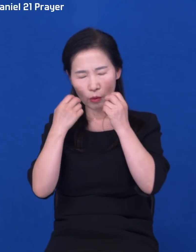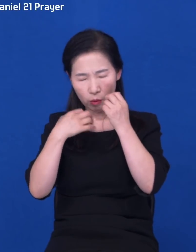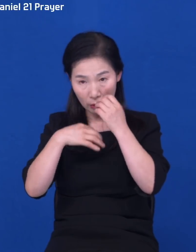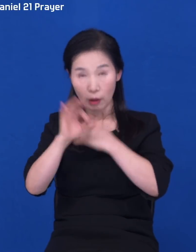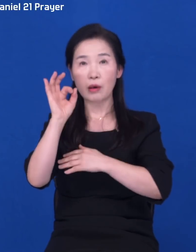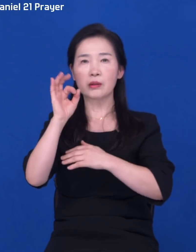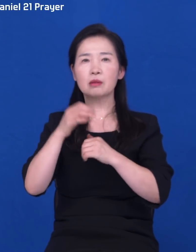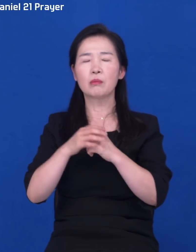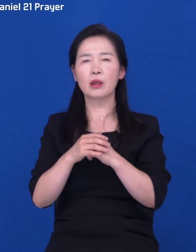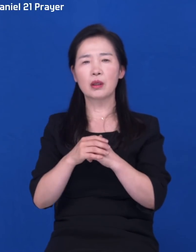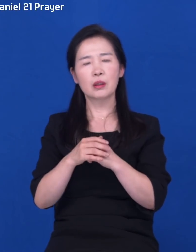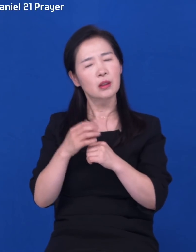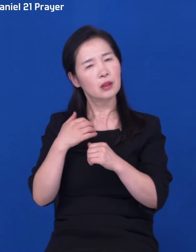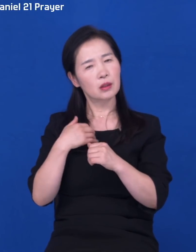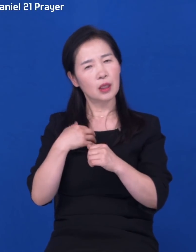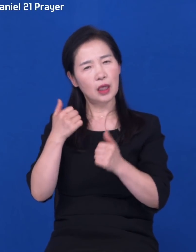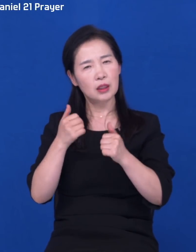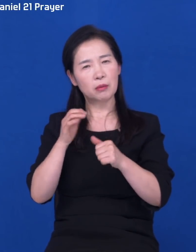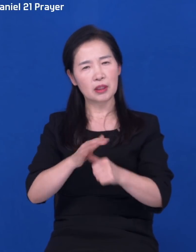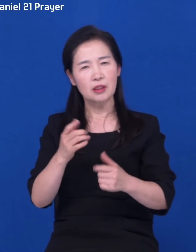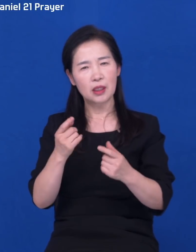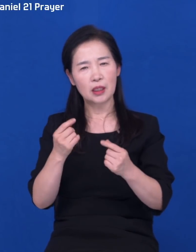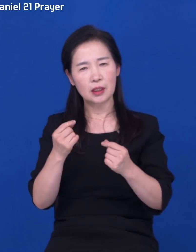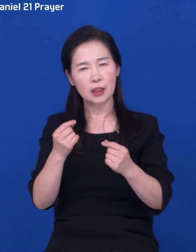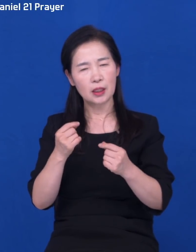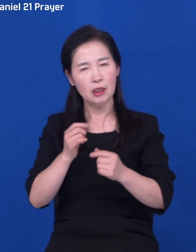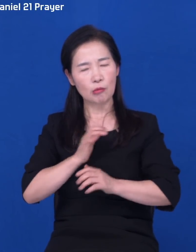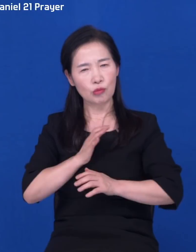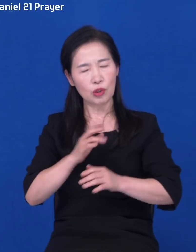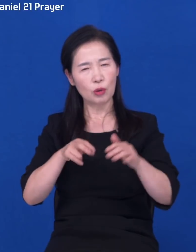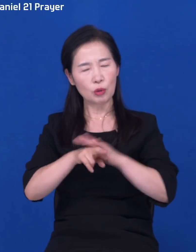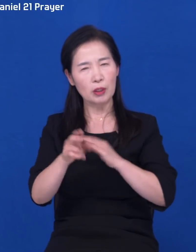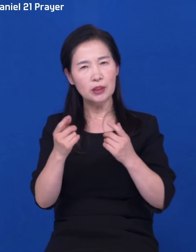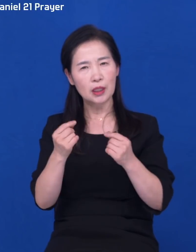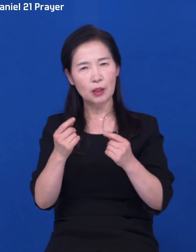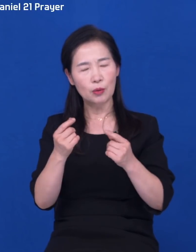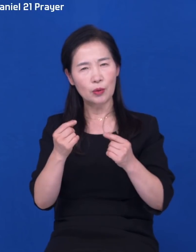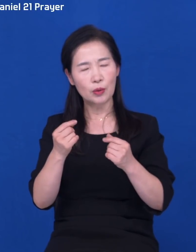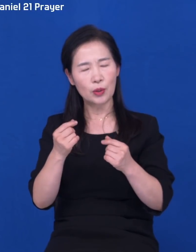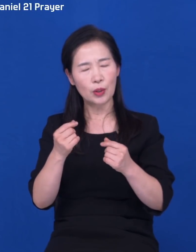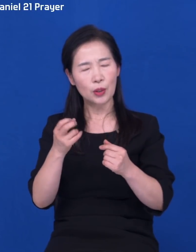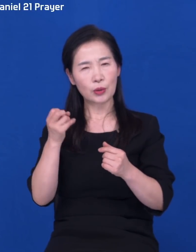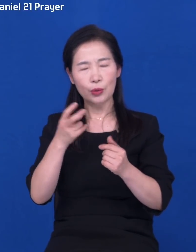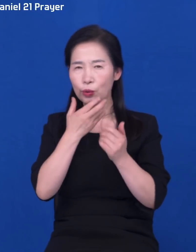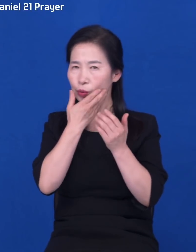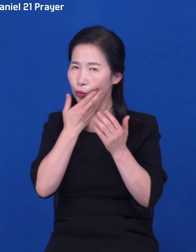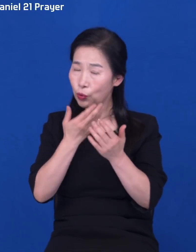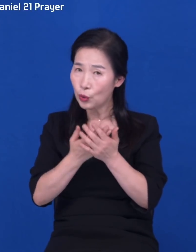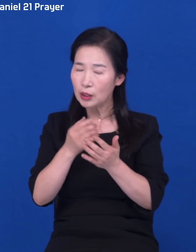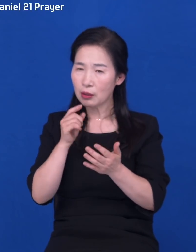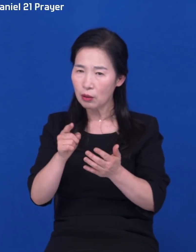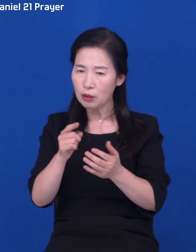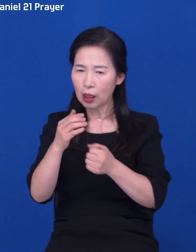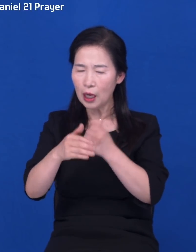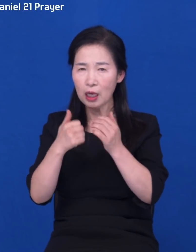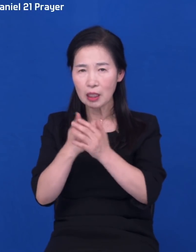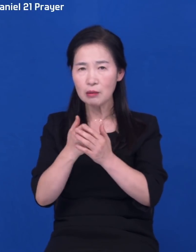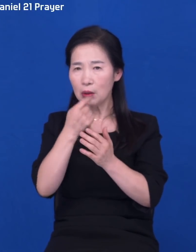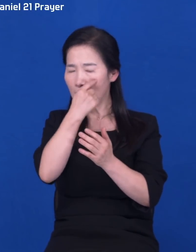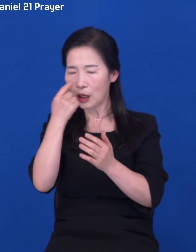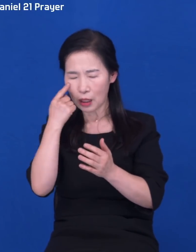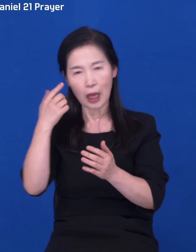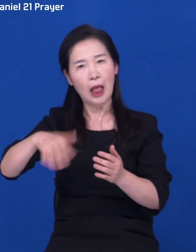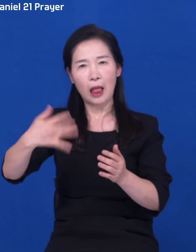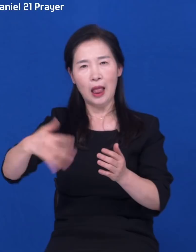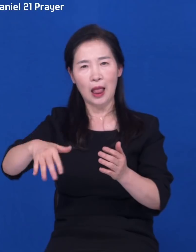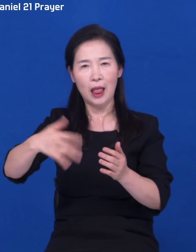내가 진 것 같은데 내가 너무 무서워서 도망친 것 같고 그리고 중요한 거는 하나님이 살아계신지 내가 확인이 안 됐고